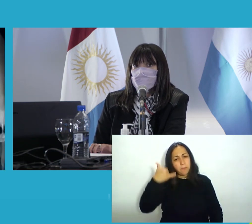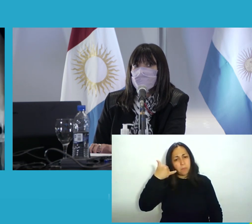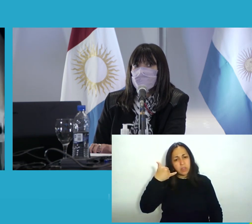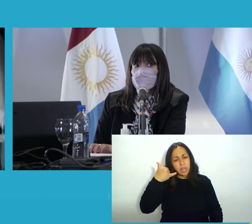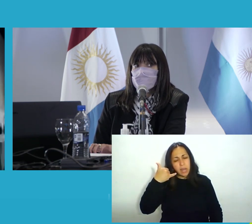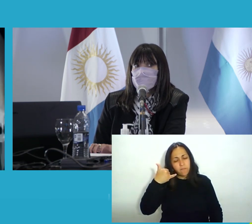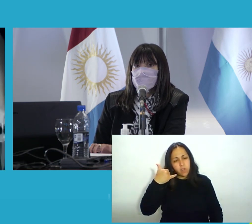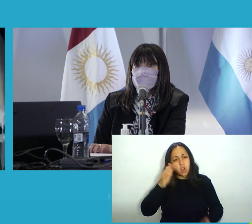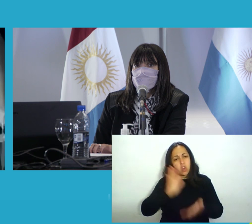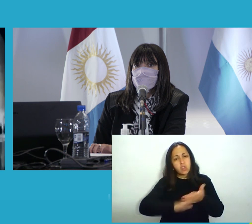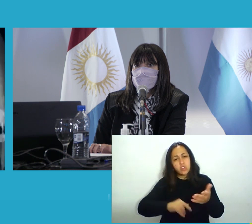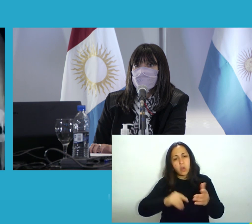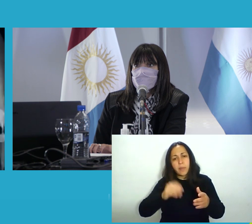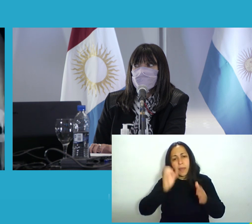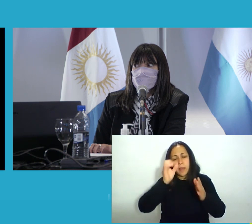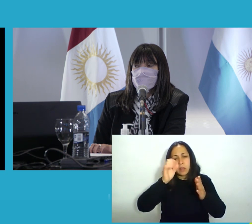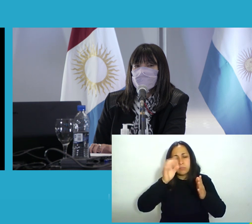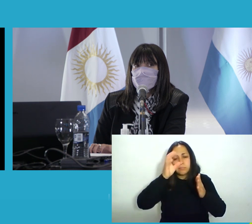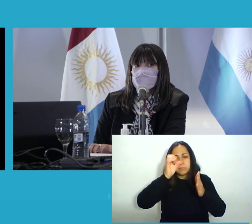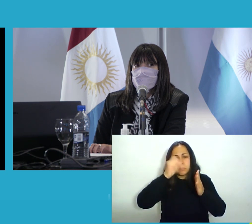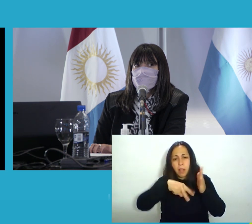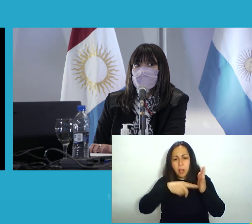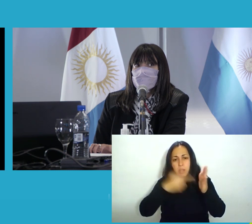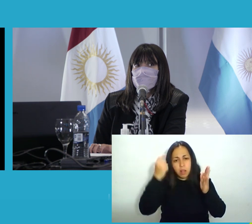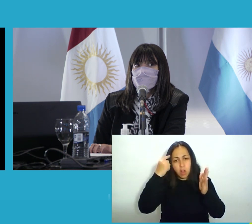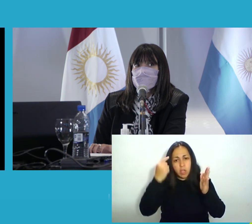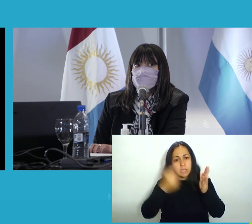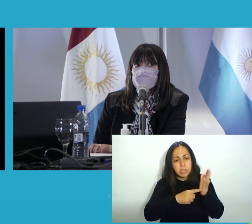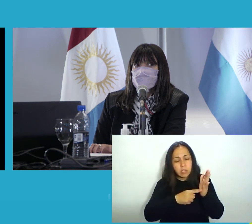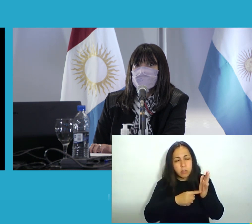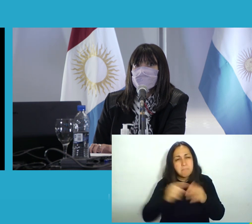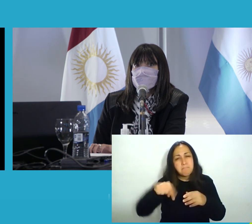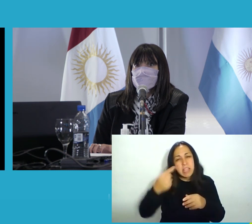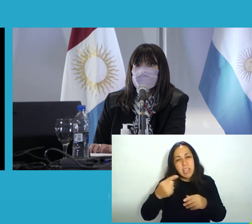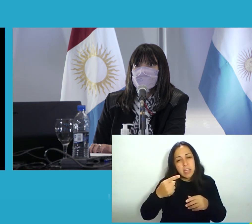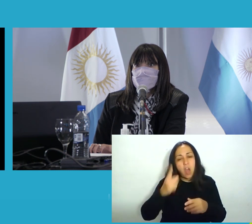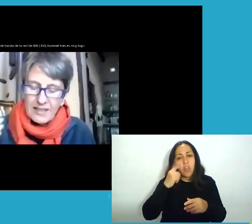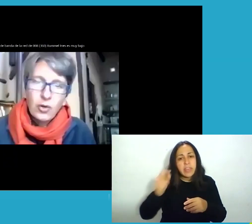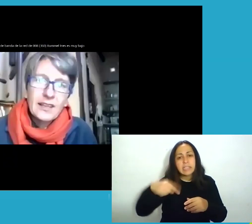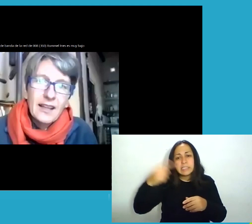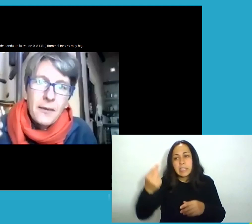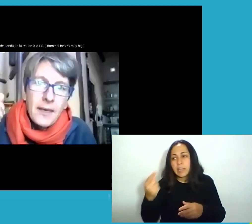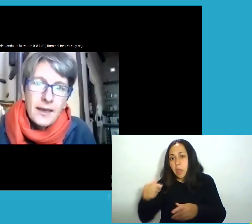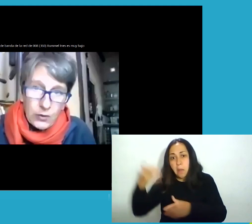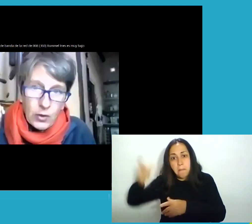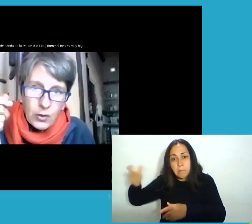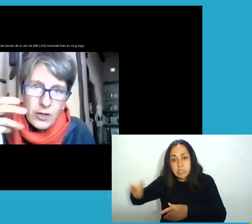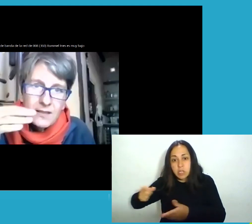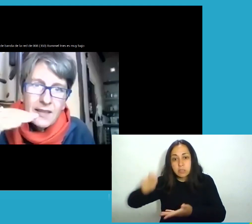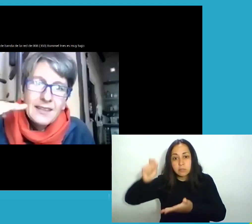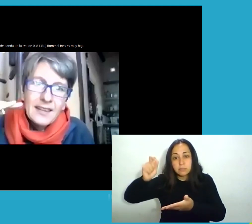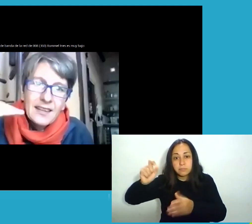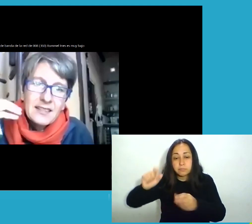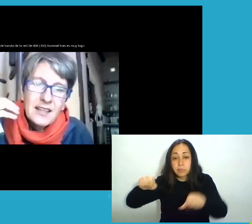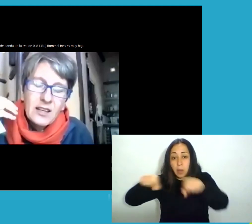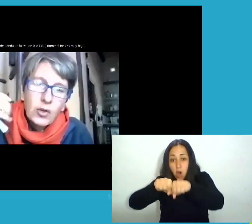también en relación a lo logístico. Mañana o en los siguientes días, cuando la gente se conecta, los